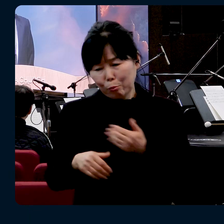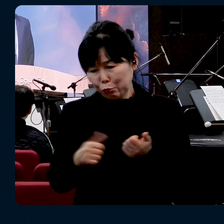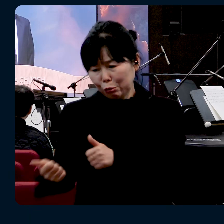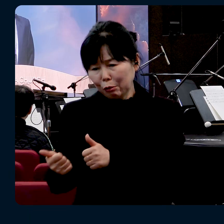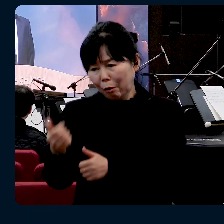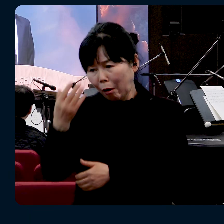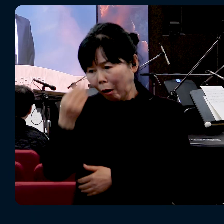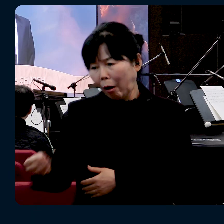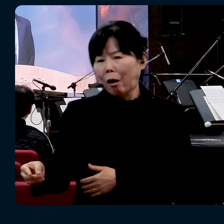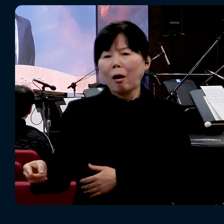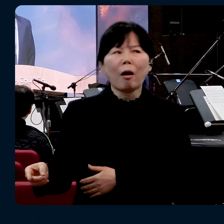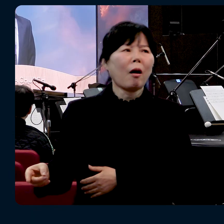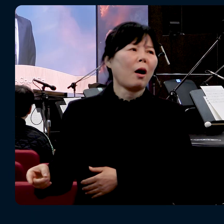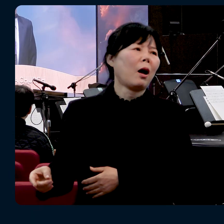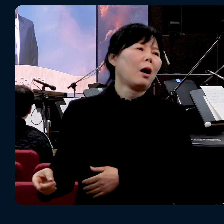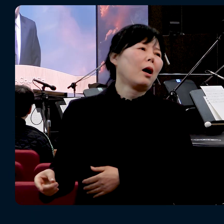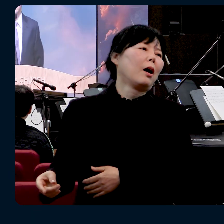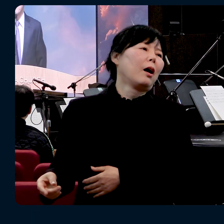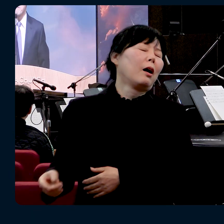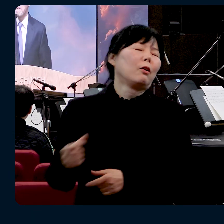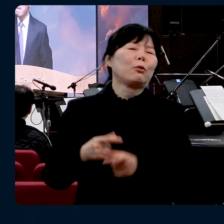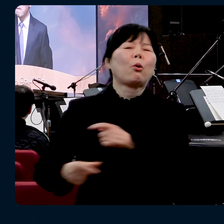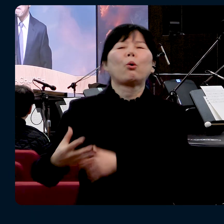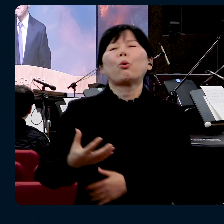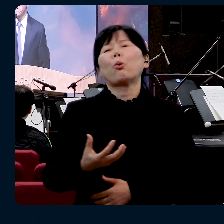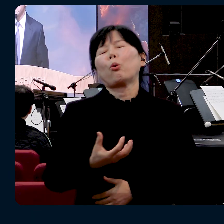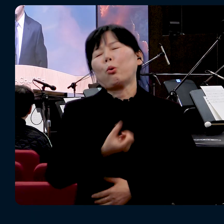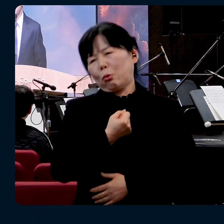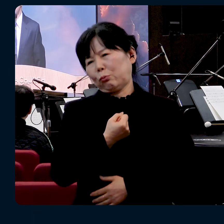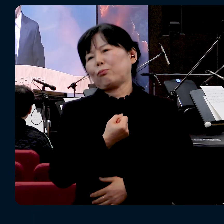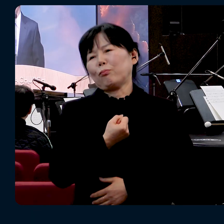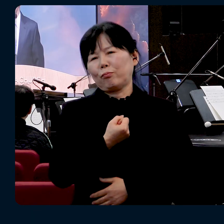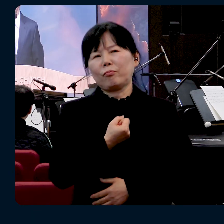시신을 보니까, 저렇게 살다 저렇게 죽는구나 싶더라고요.